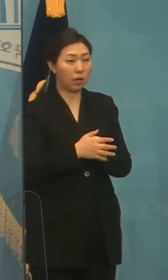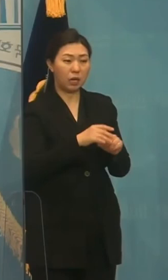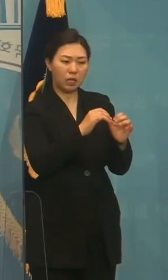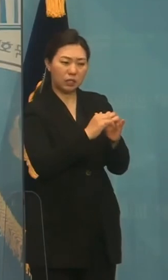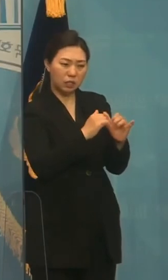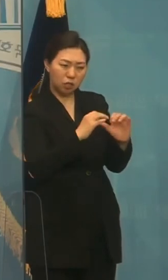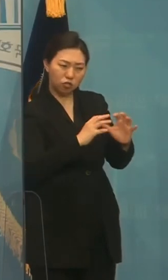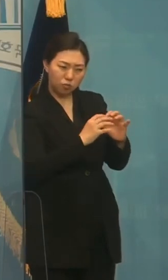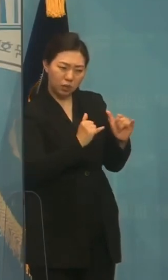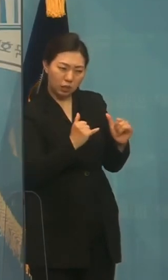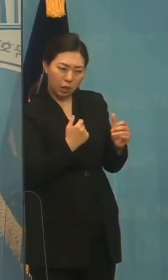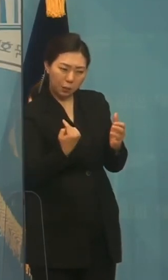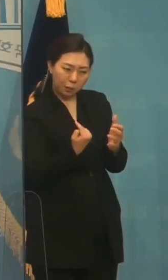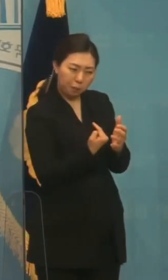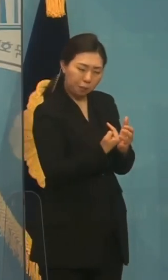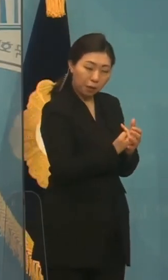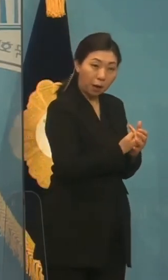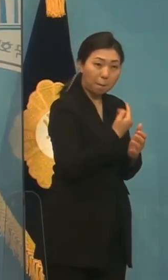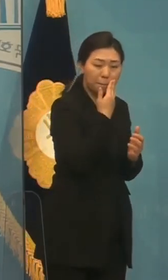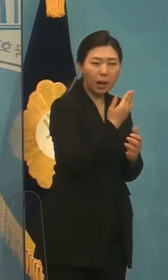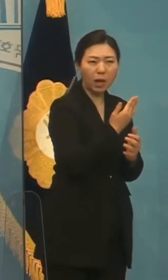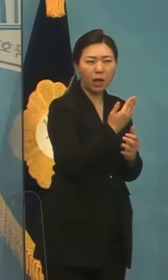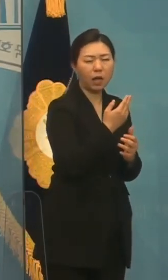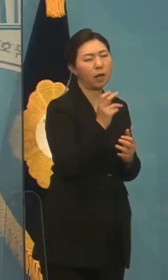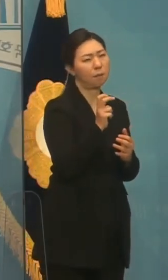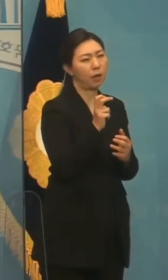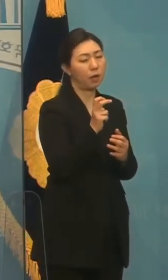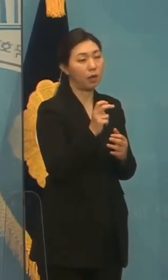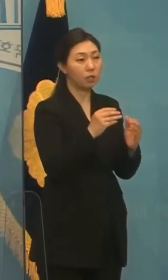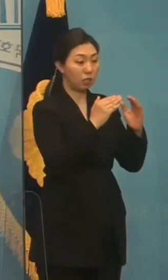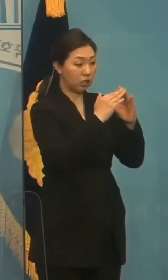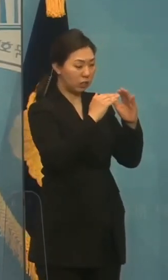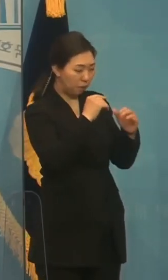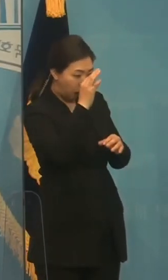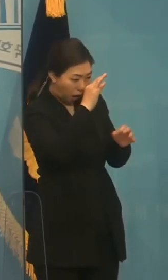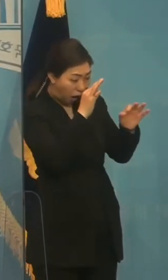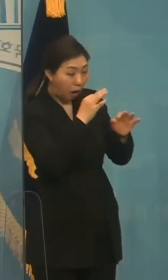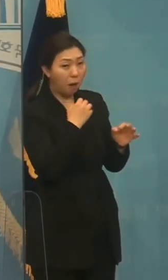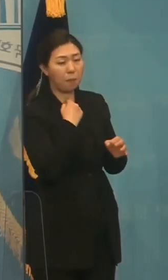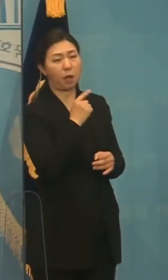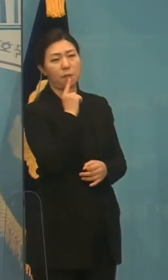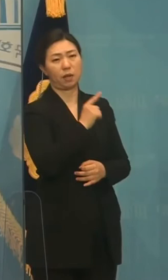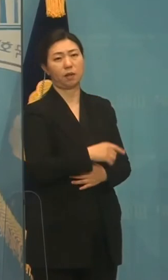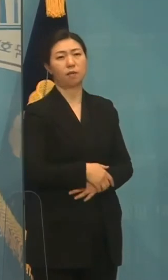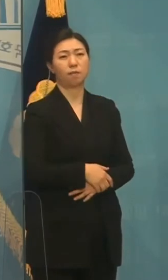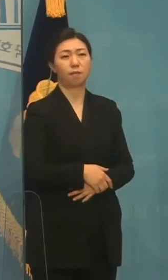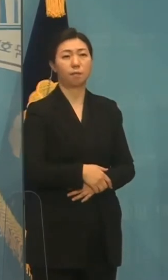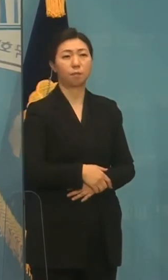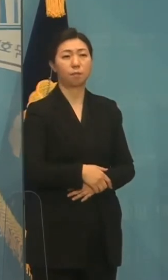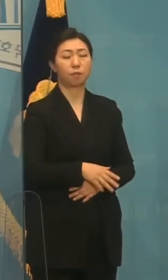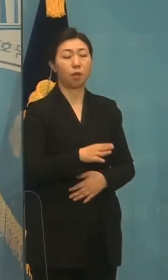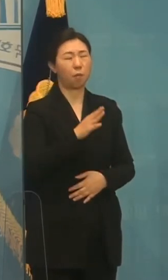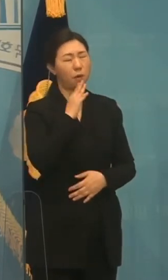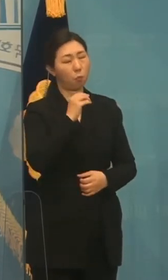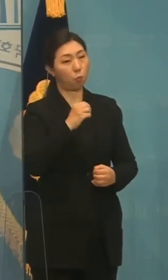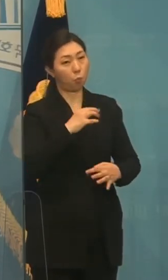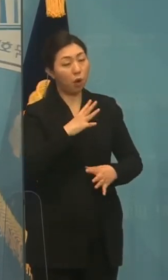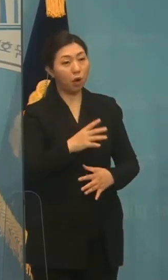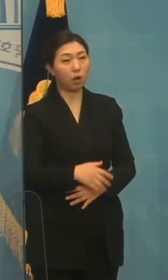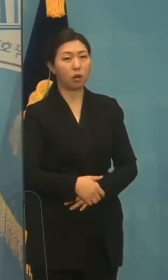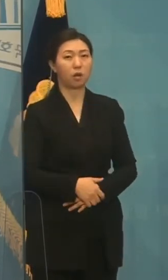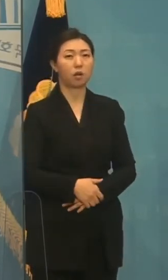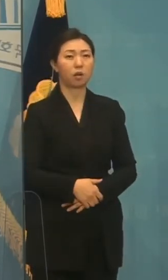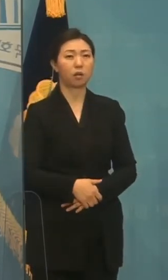나를 그렇게 못하겠지 해서 민가를 찾아서 살겠다는 겁니다. 이거 얼마나 놀라운 변화입니까? 이게 첫 번째